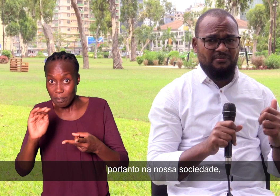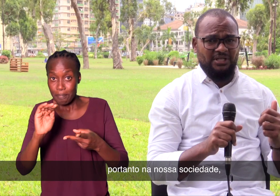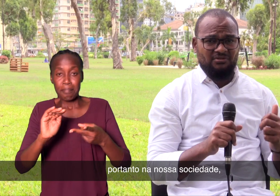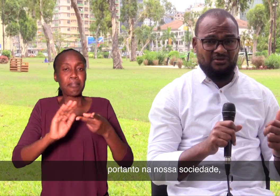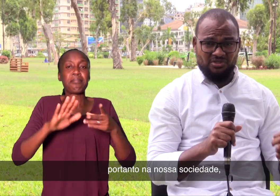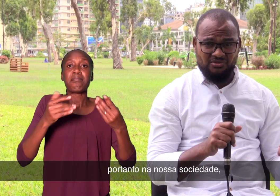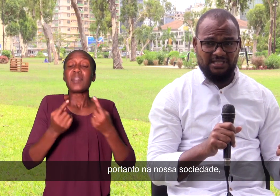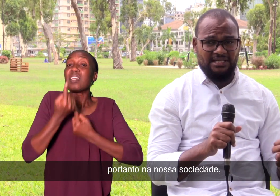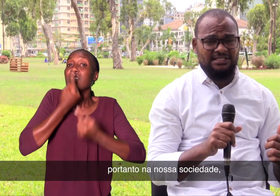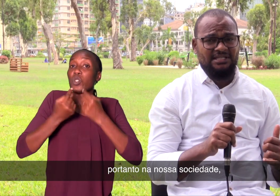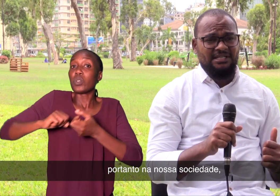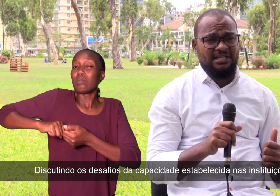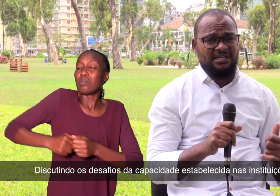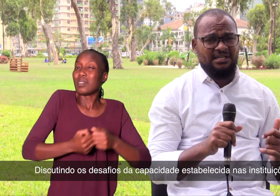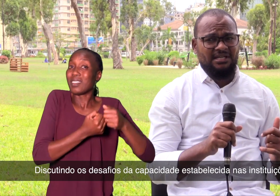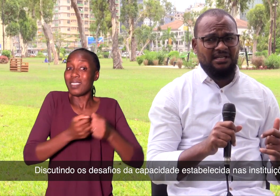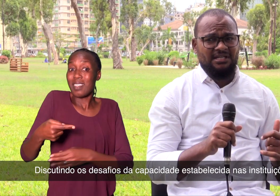portanto, na nossa sociedade,